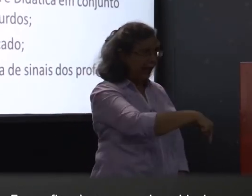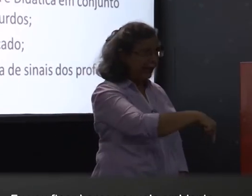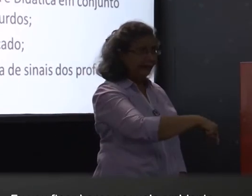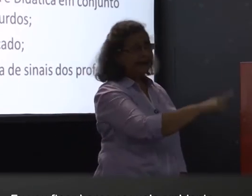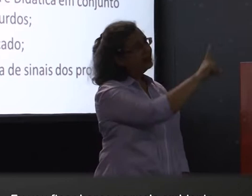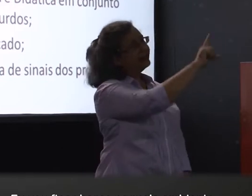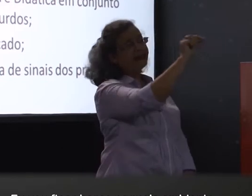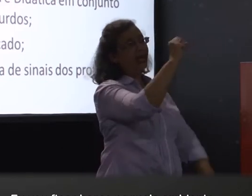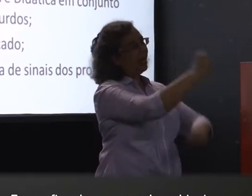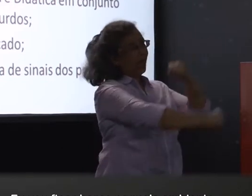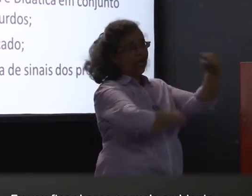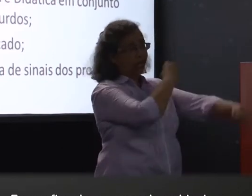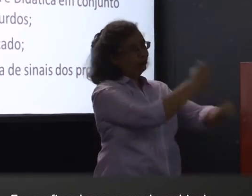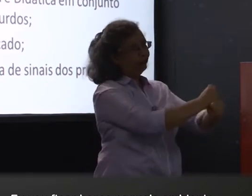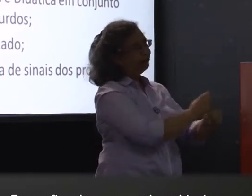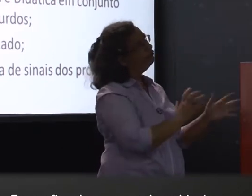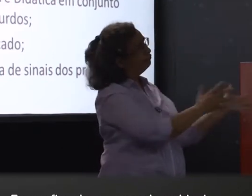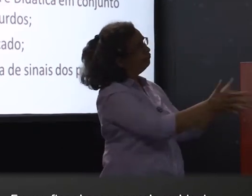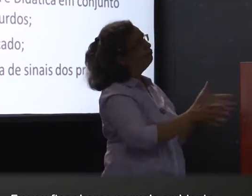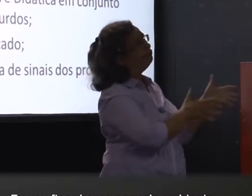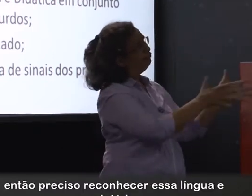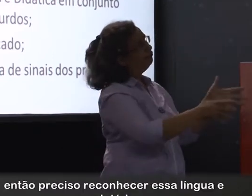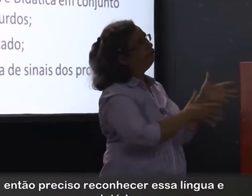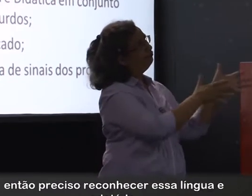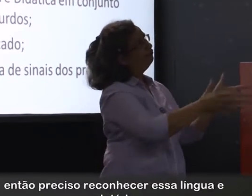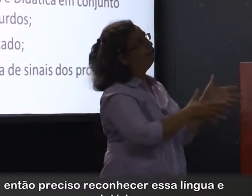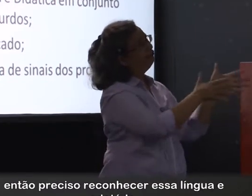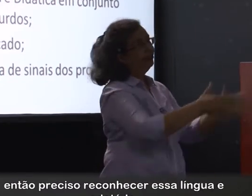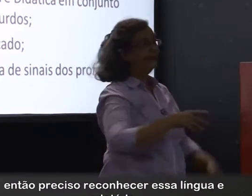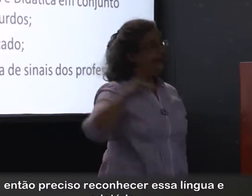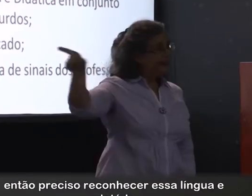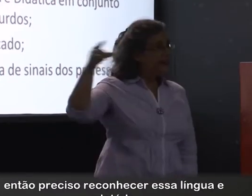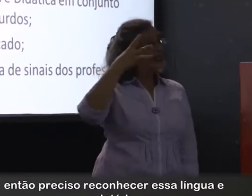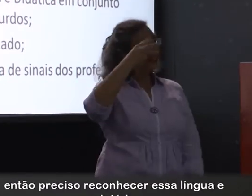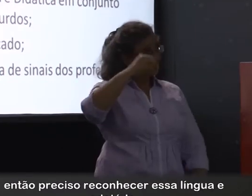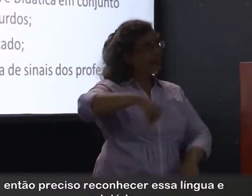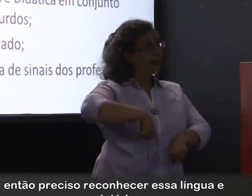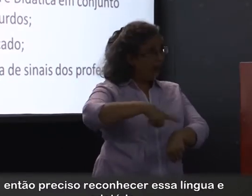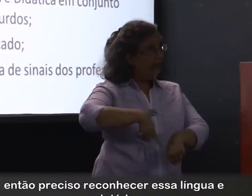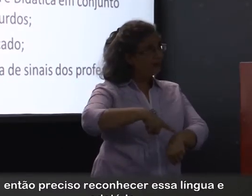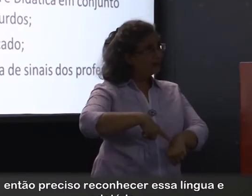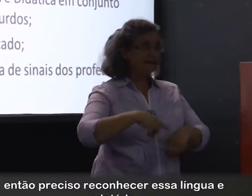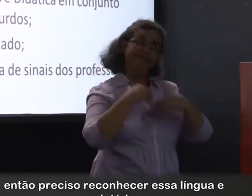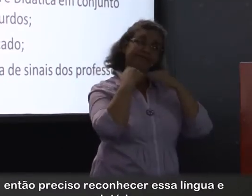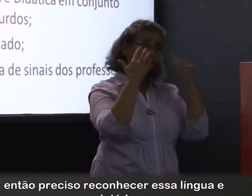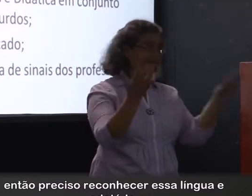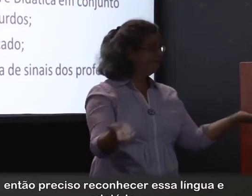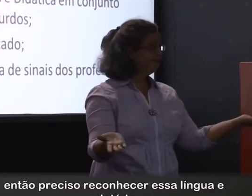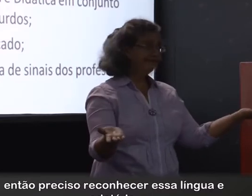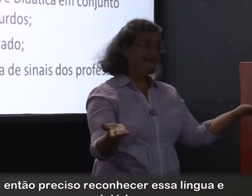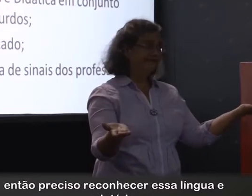Né? Eu vou ficar horas naquele ambiente. Eu preciso reconhecer essa língua, utilizá-la,